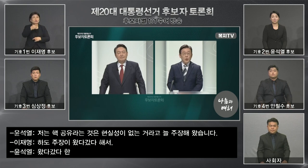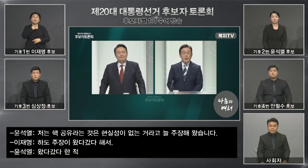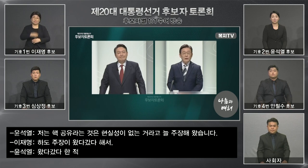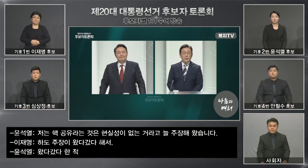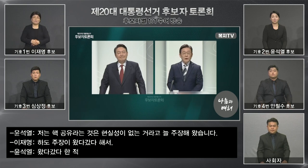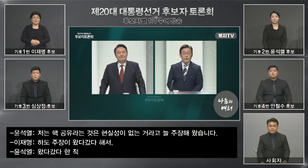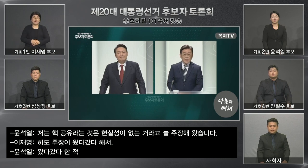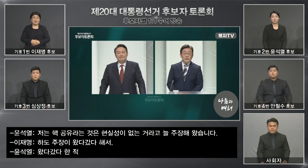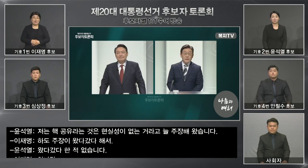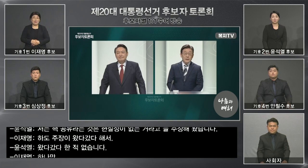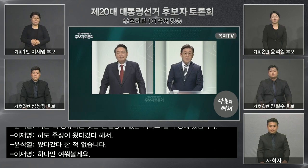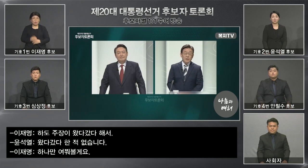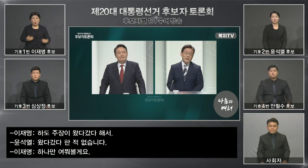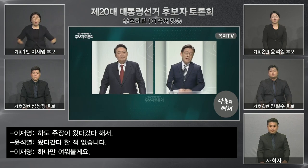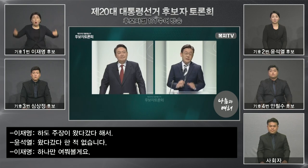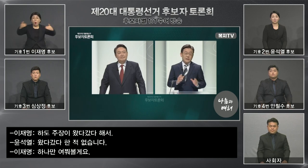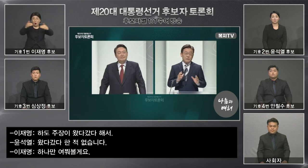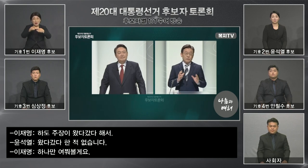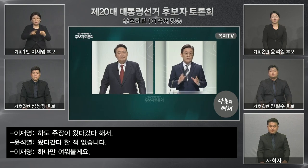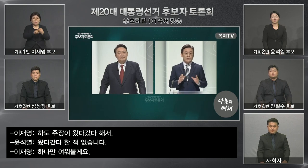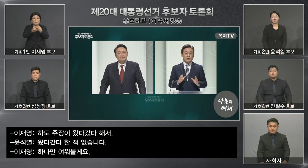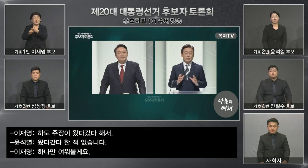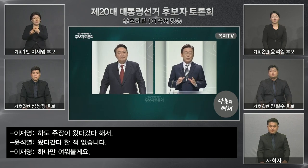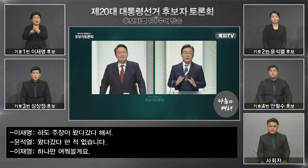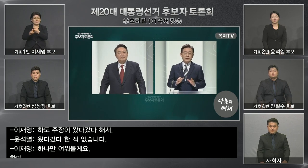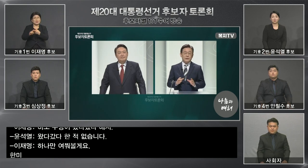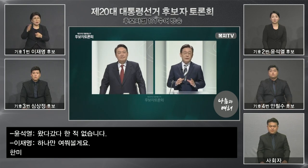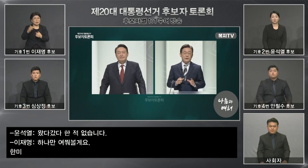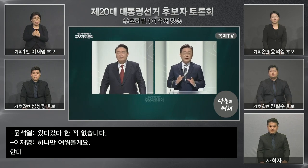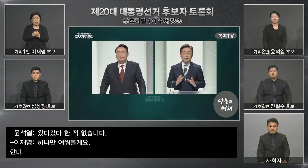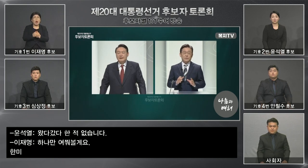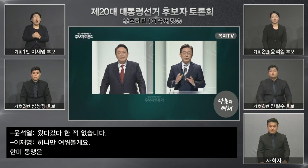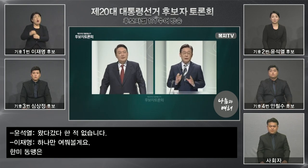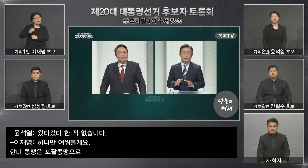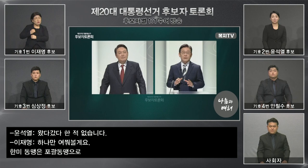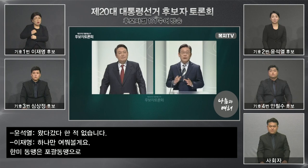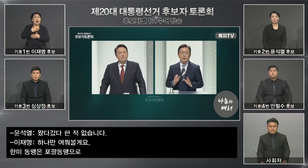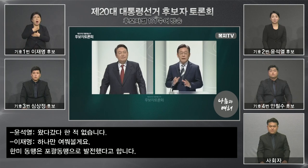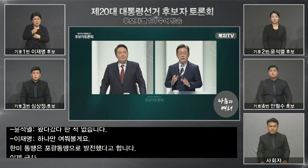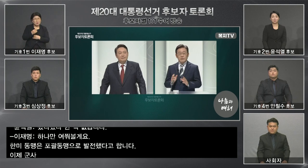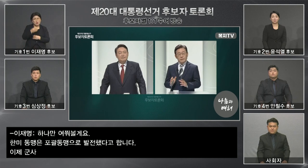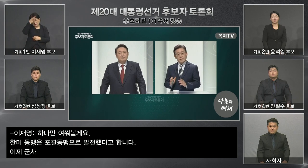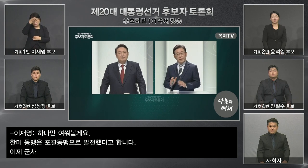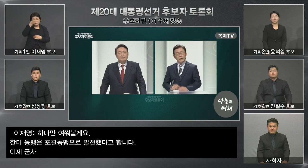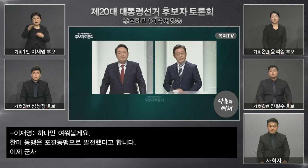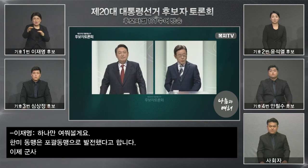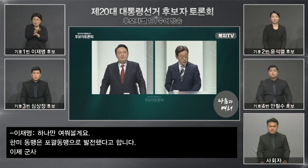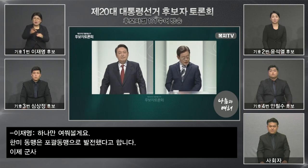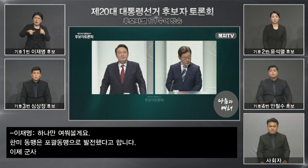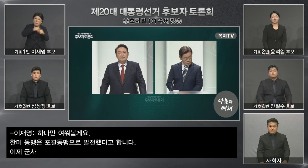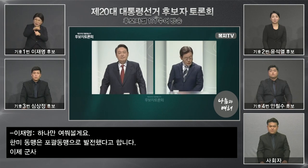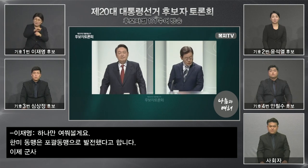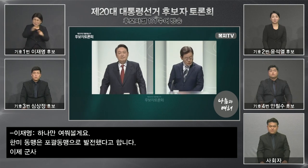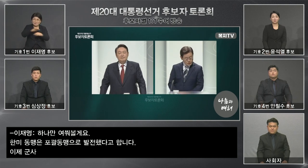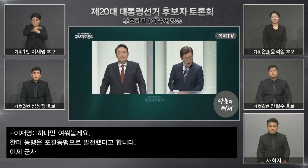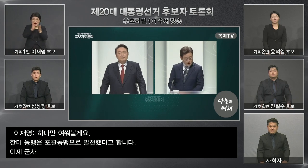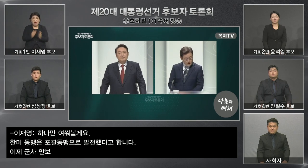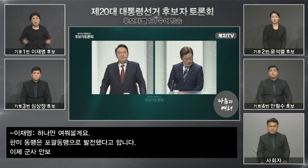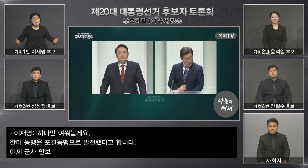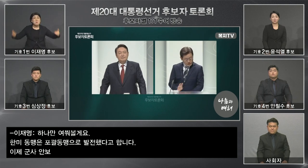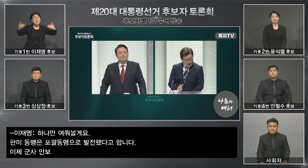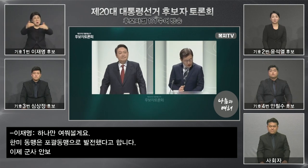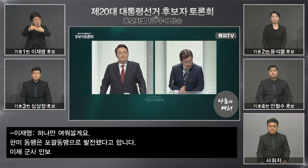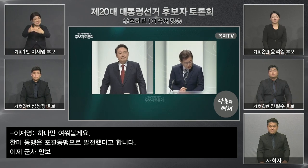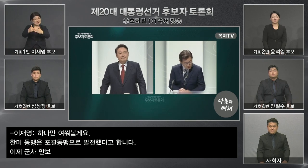한미동맹은 포관동맹으로 발전했다고 합니다. 군사안보동맹에서 기술, 경제, 환경 등등의 포관동맹으로